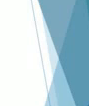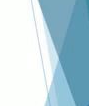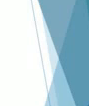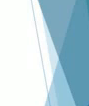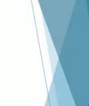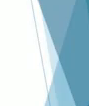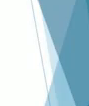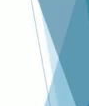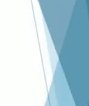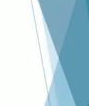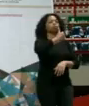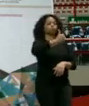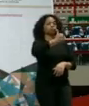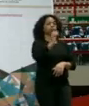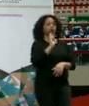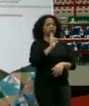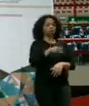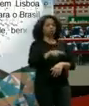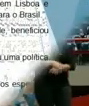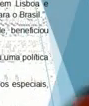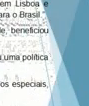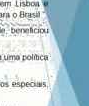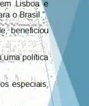A primeira questão diz assim: